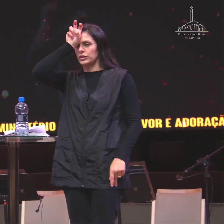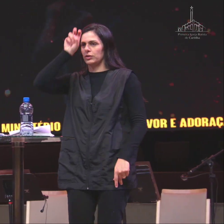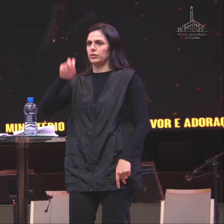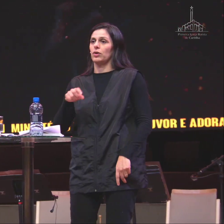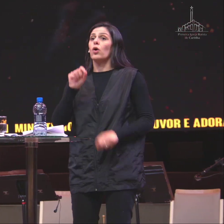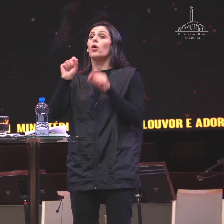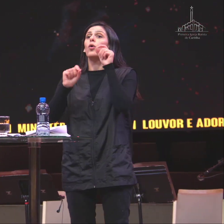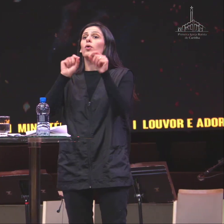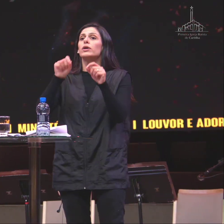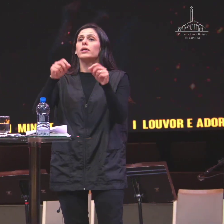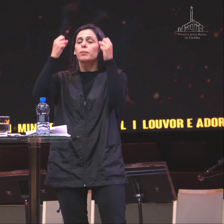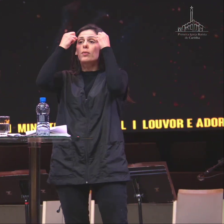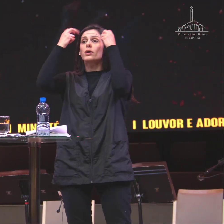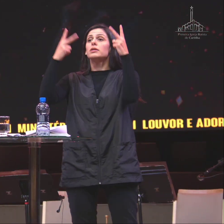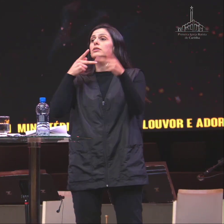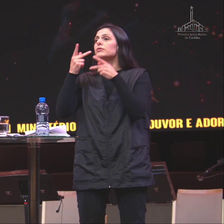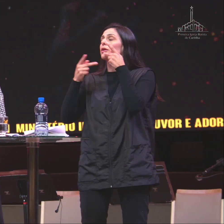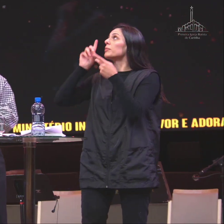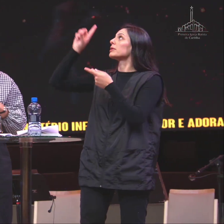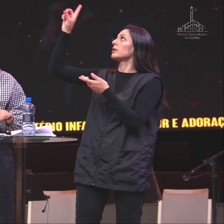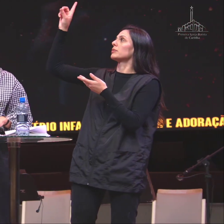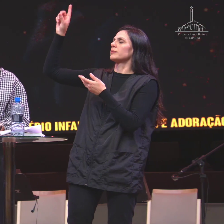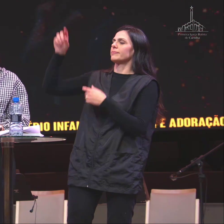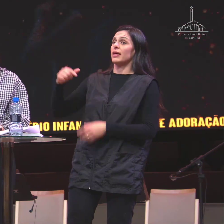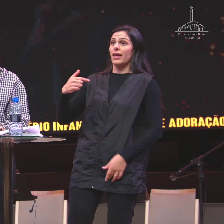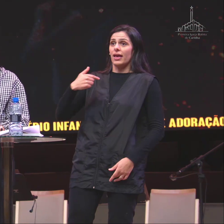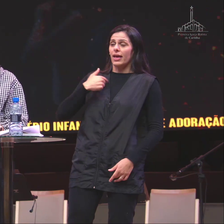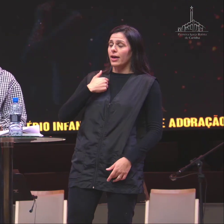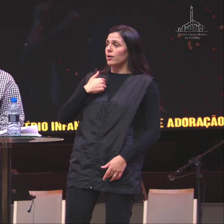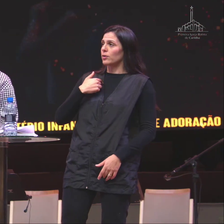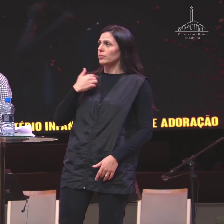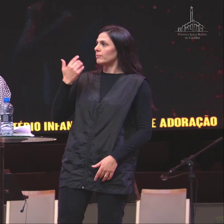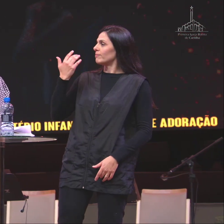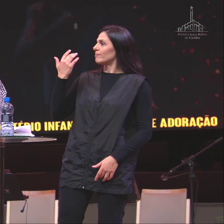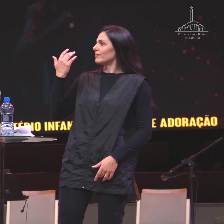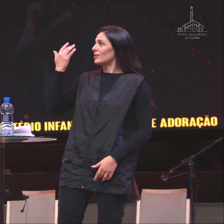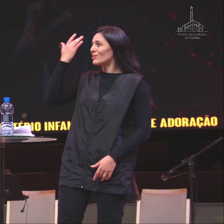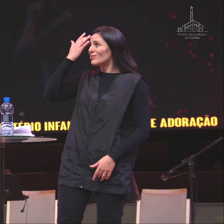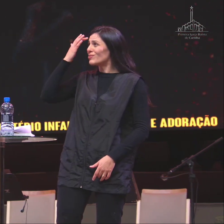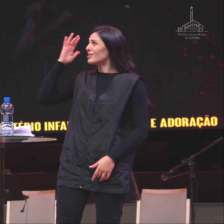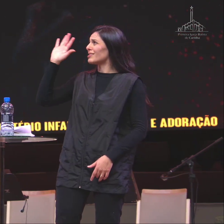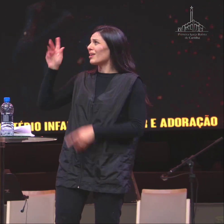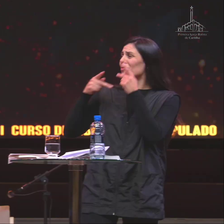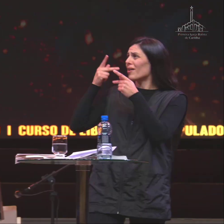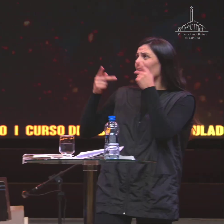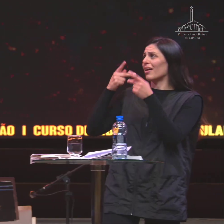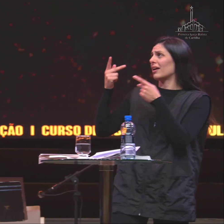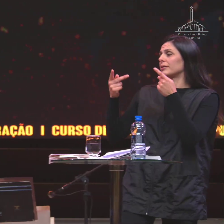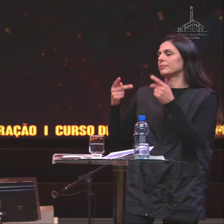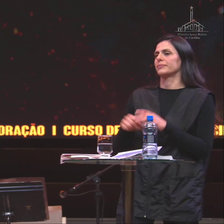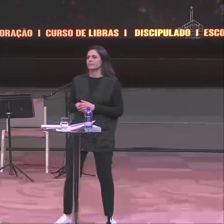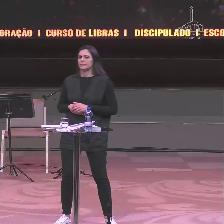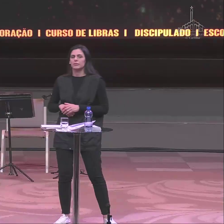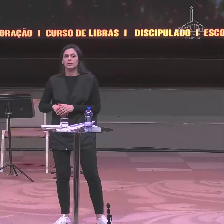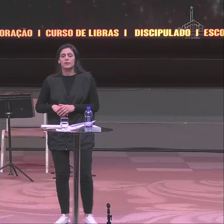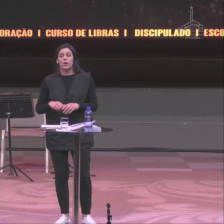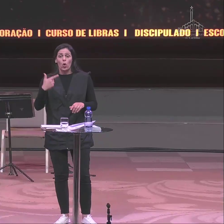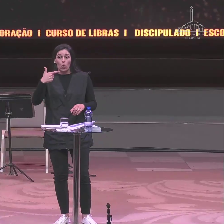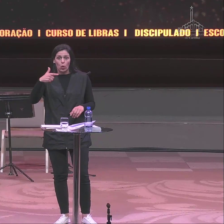nossa capacidade vem de Deus. Ele nos capacitou para sermos ministros de uma nova